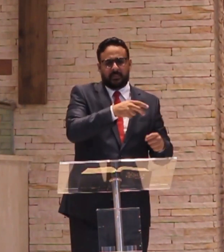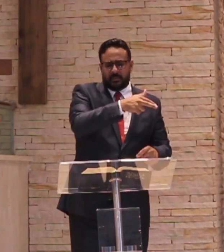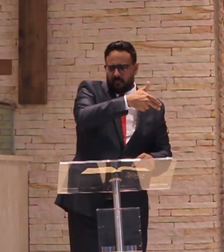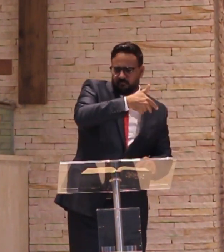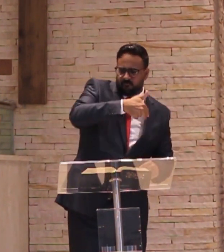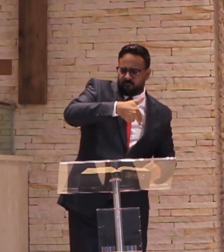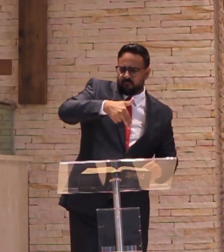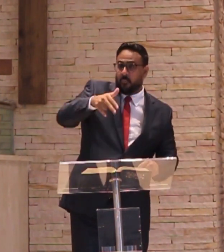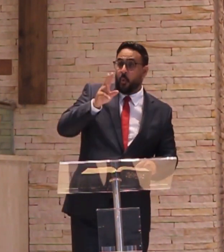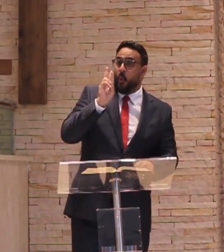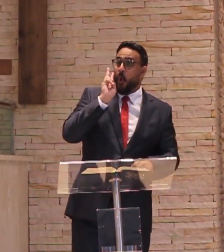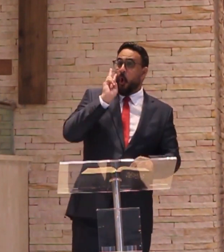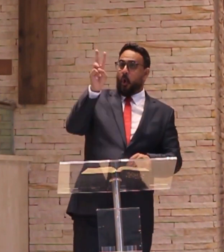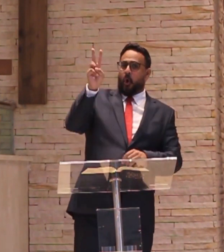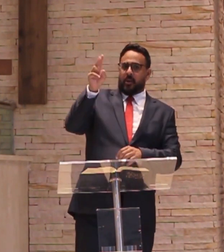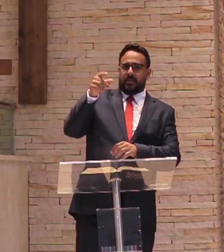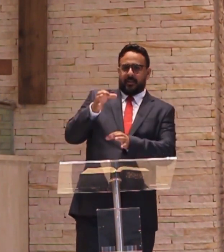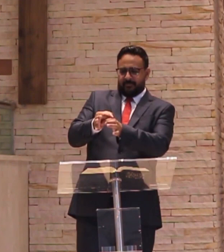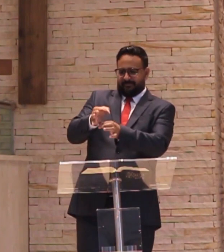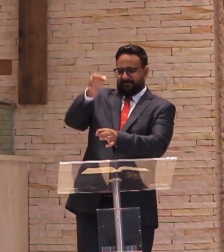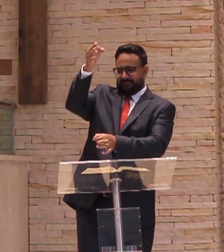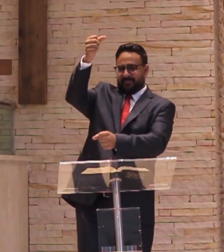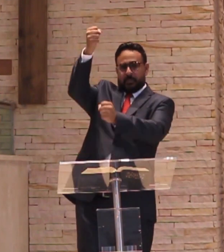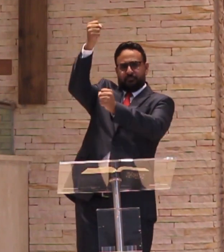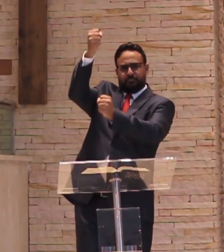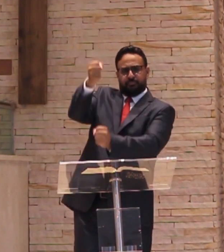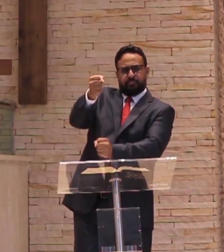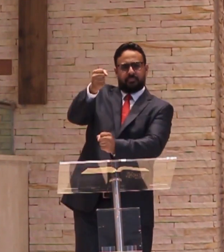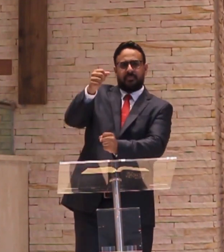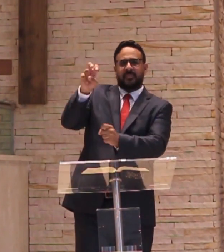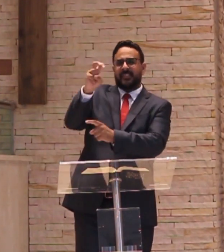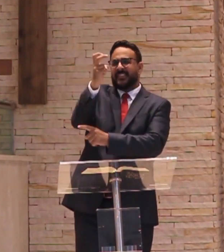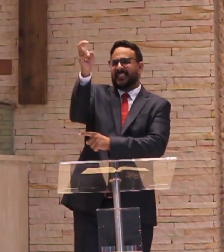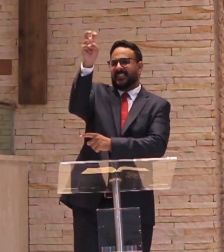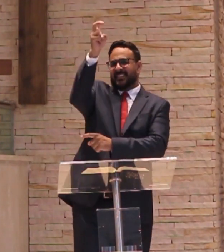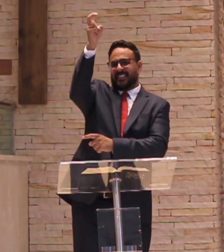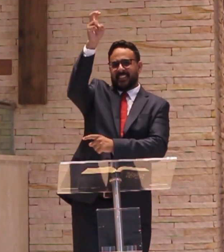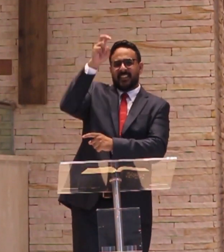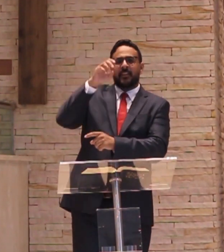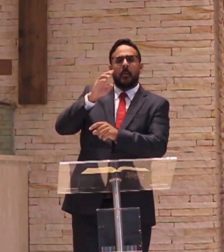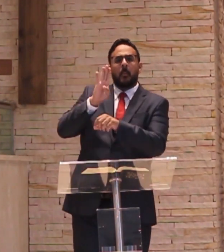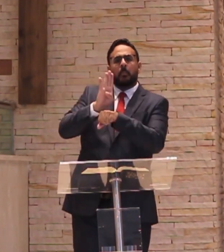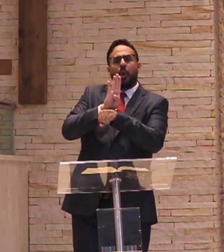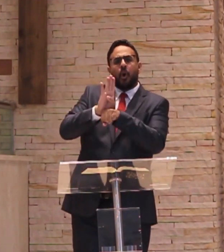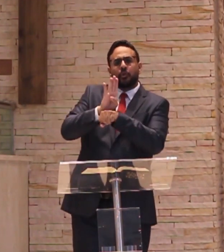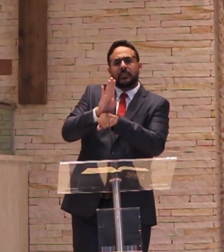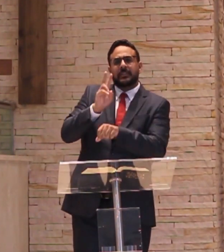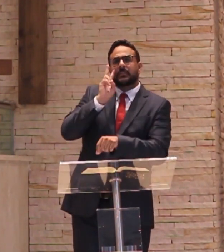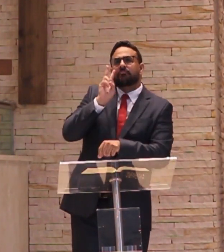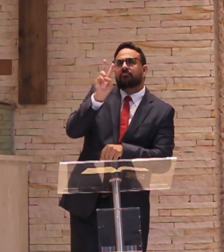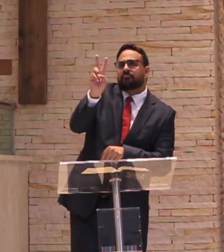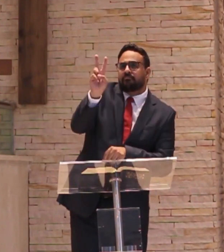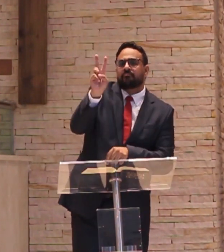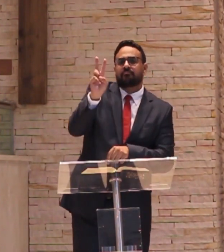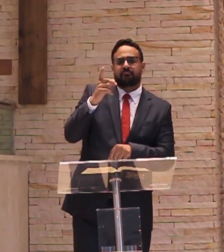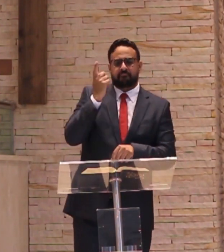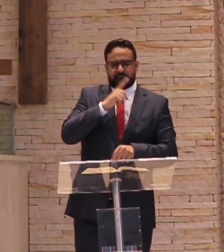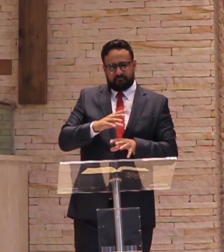aquela haste com a serpente, seria o ponto de salvação e cura para as pessoas. Quem olhasse